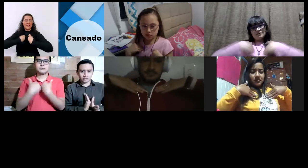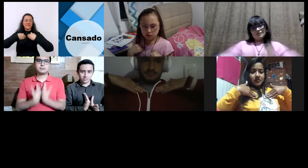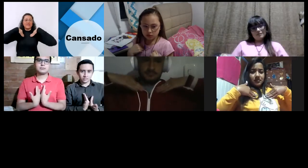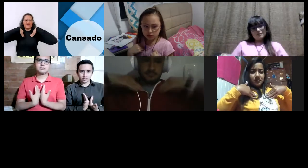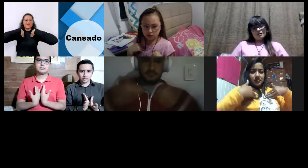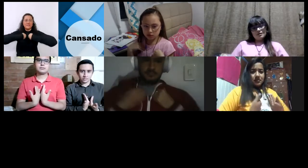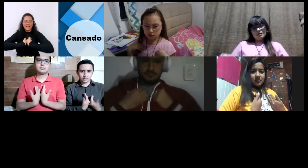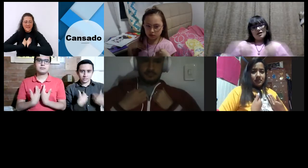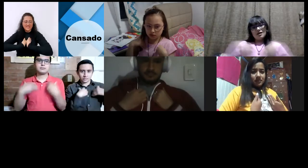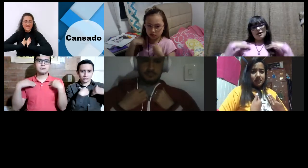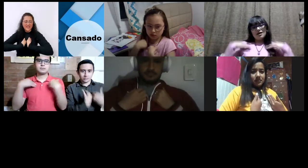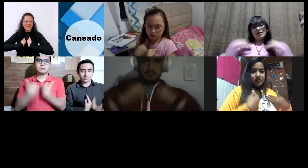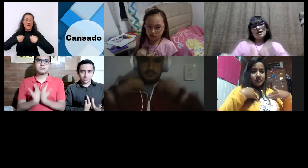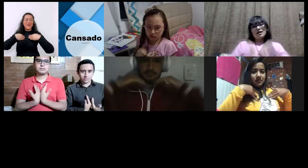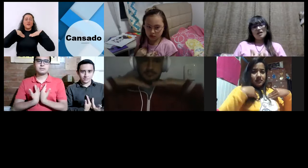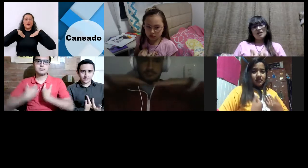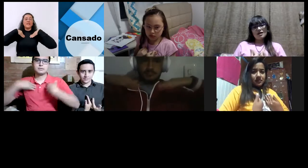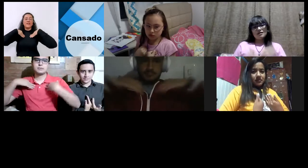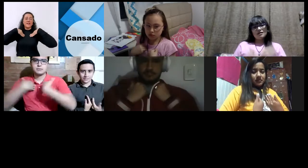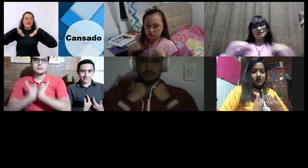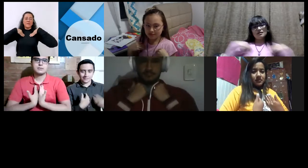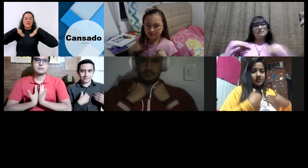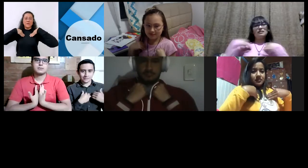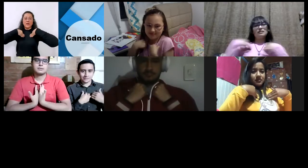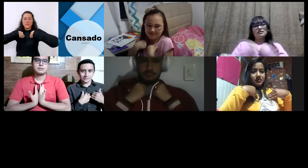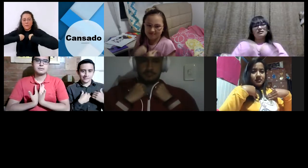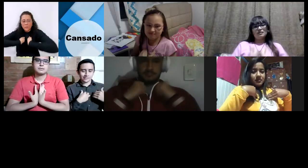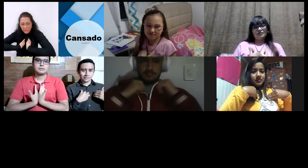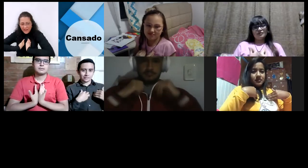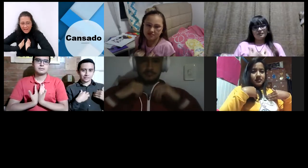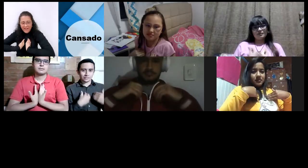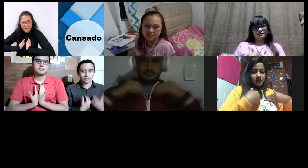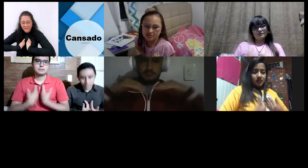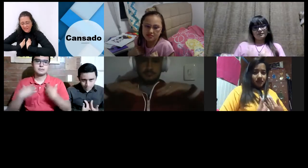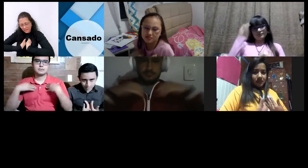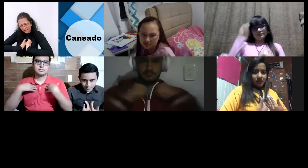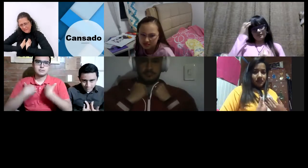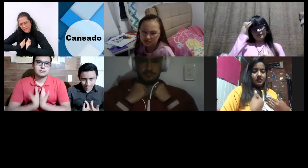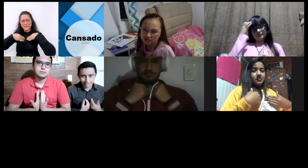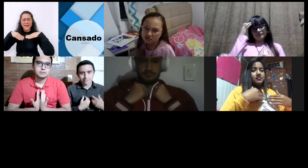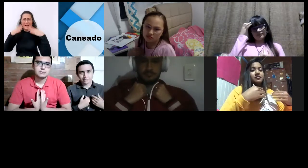frente. Cansado. Y obviamente también como que el cuerpo baja y estamos la cara